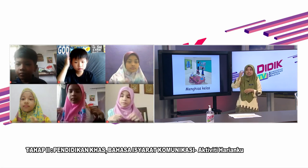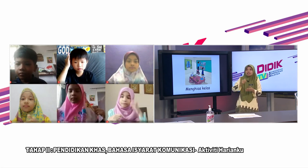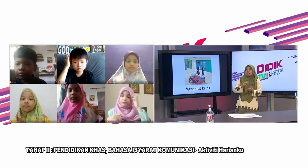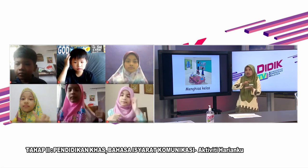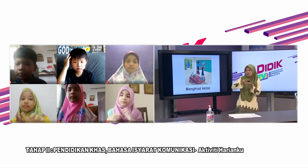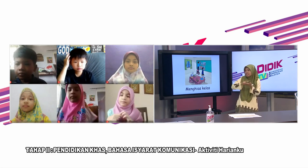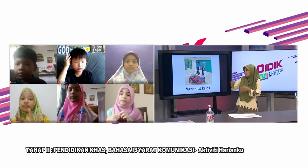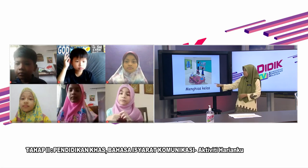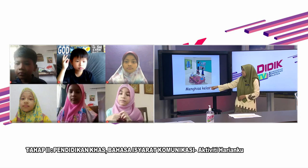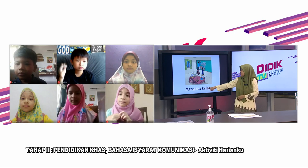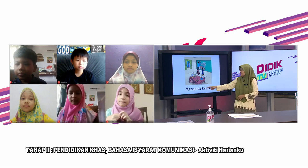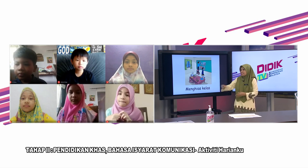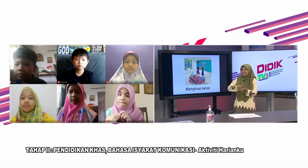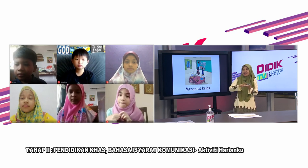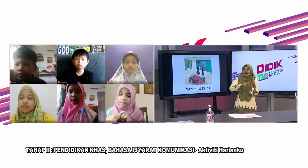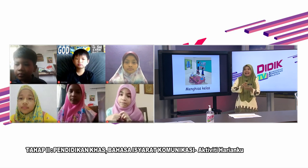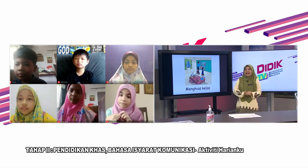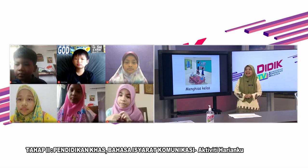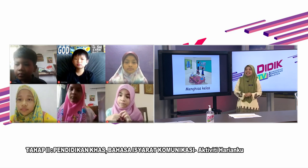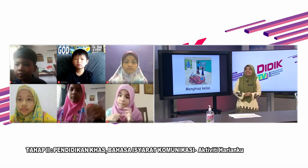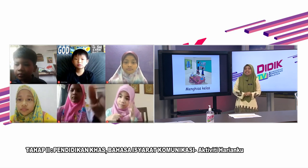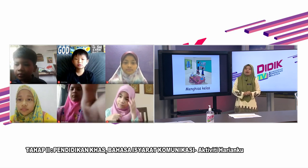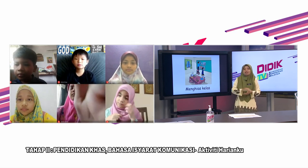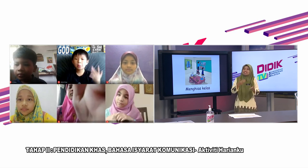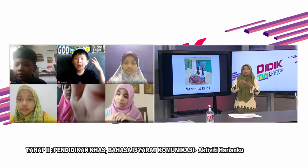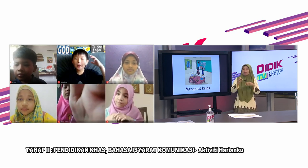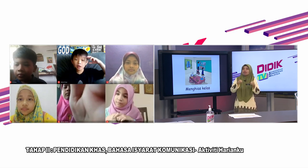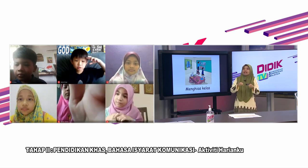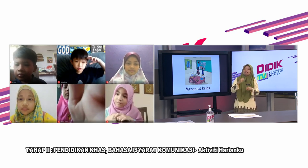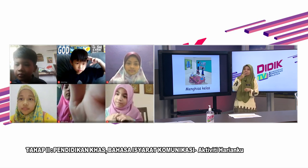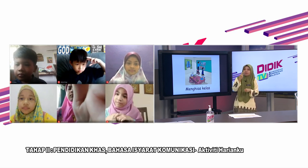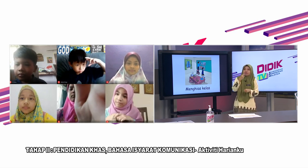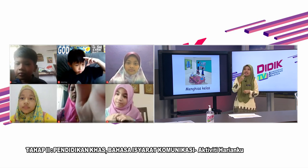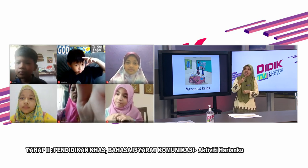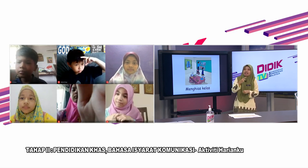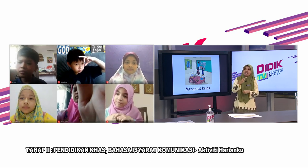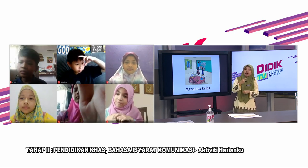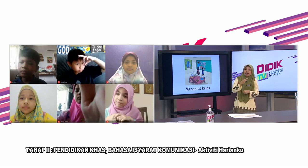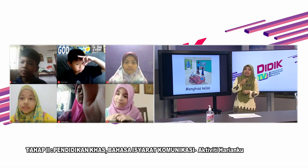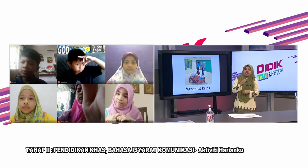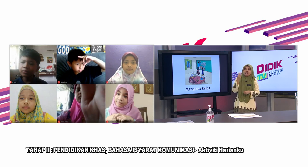Fis. Baca ni, Fis. Semua ikut. Tak apalah. Semua pun boleh. Siapa-siapa boleh?